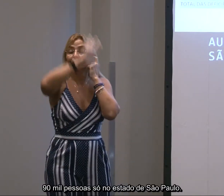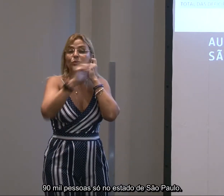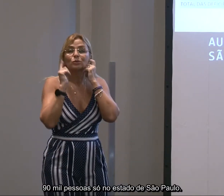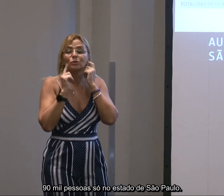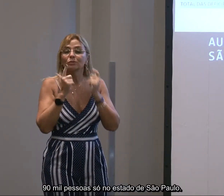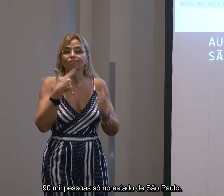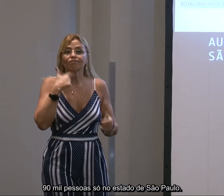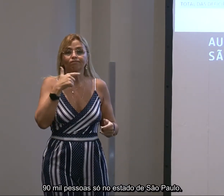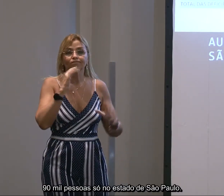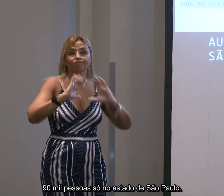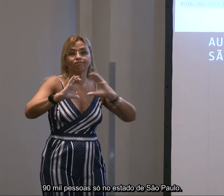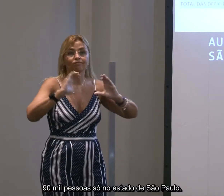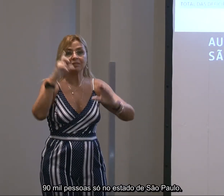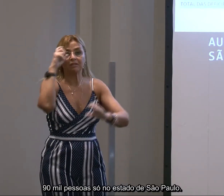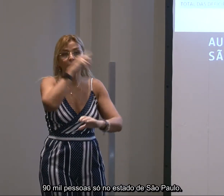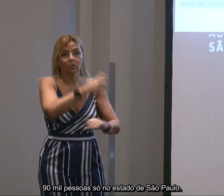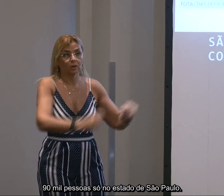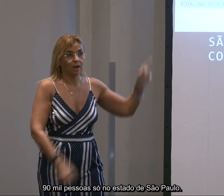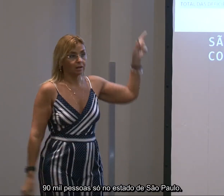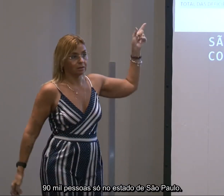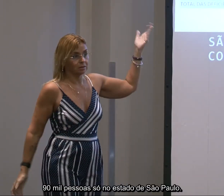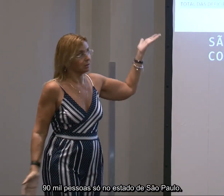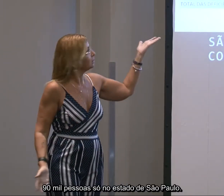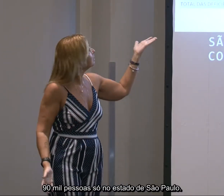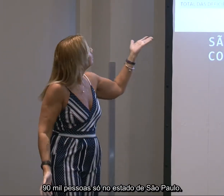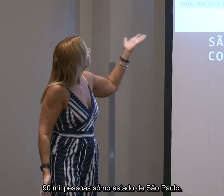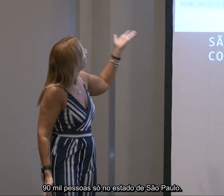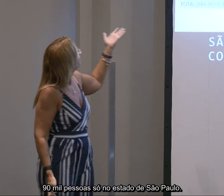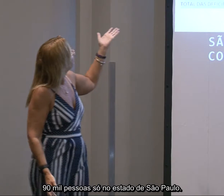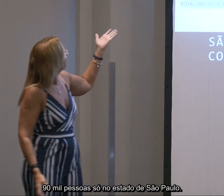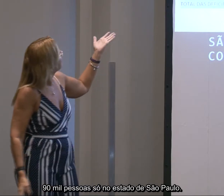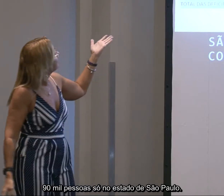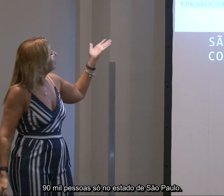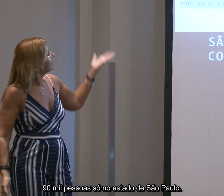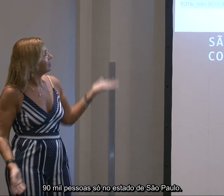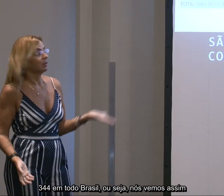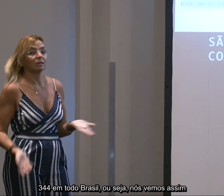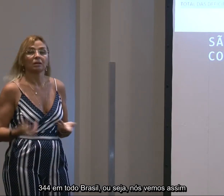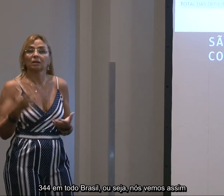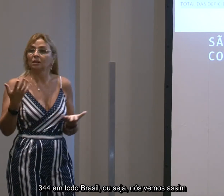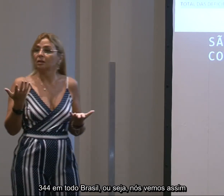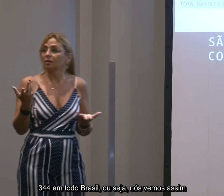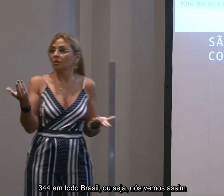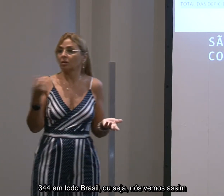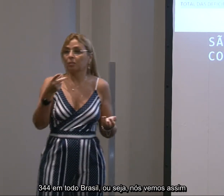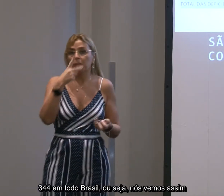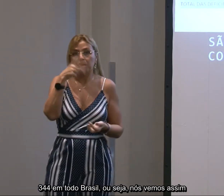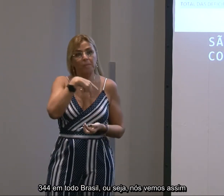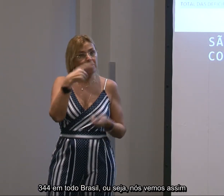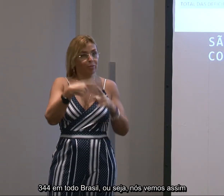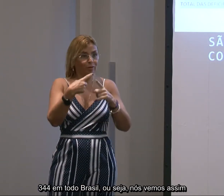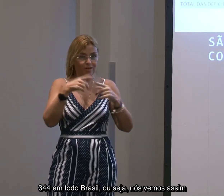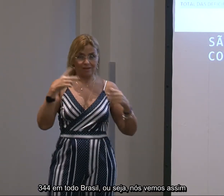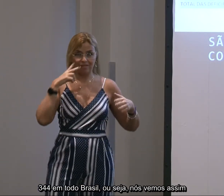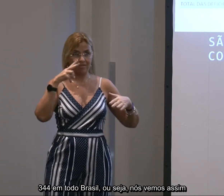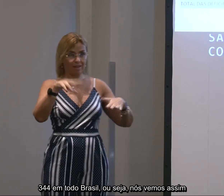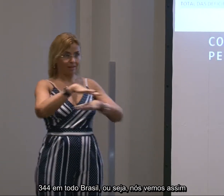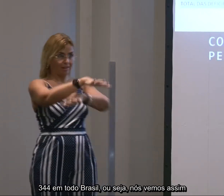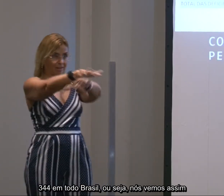90 mil pessoas. Então, só no estado de São Paulo, 344 em todo o Brasil.